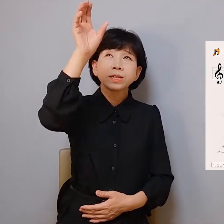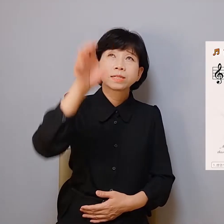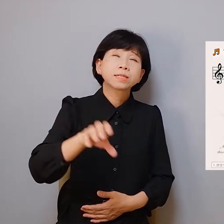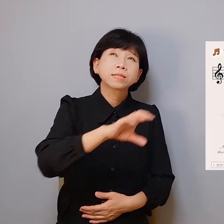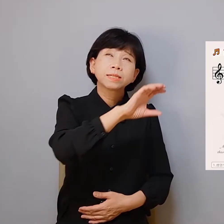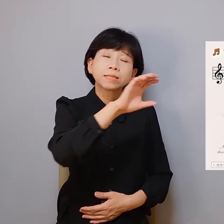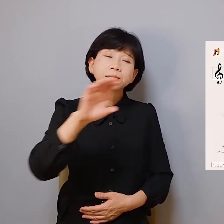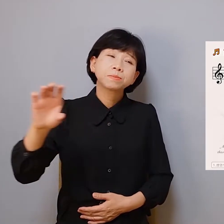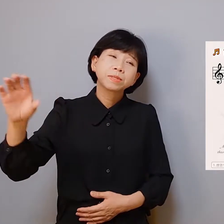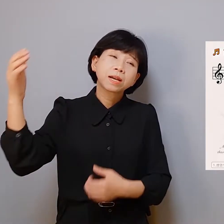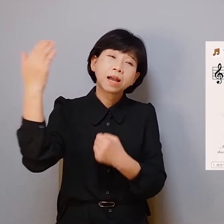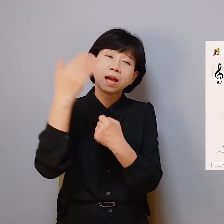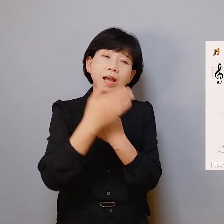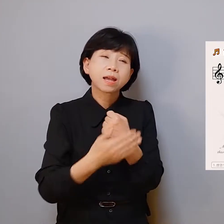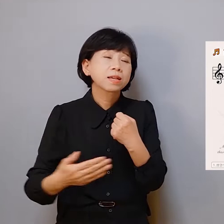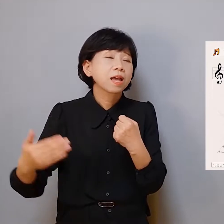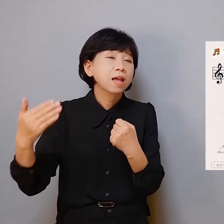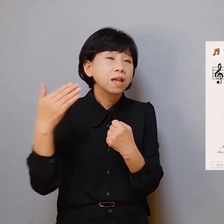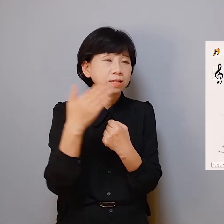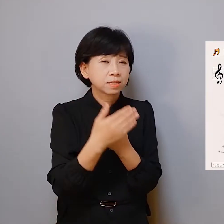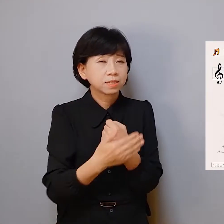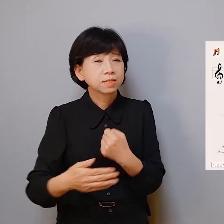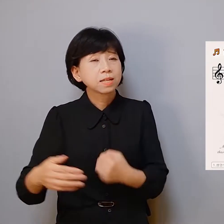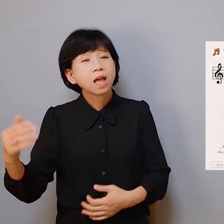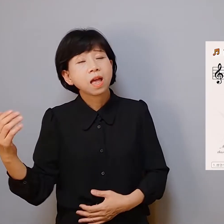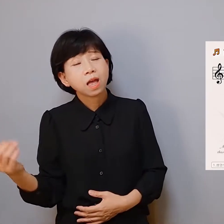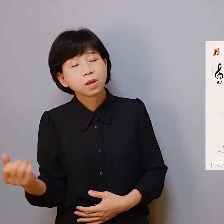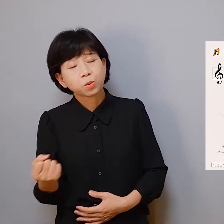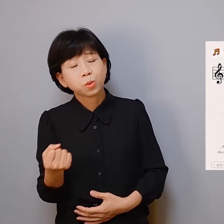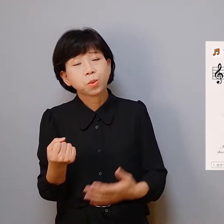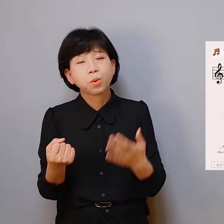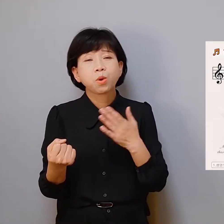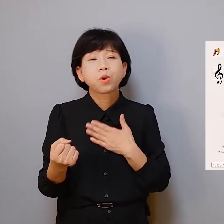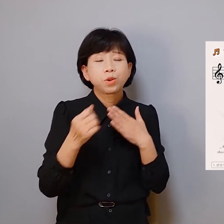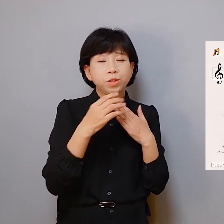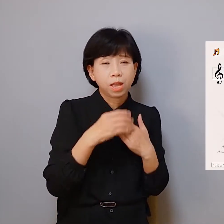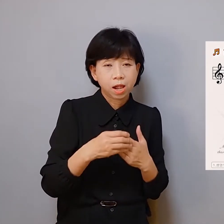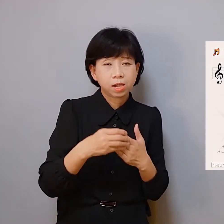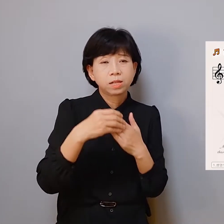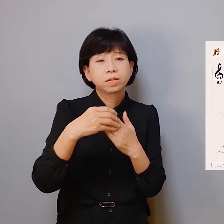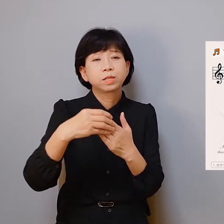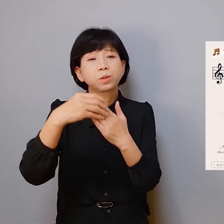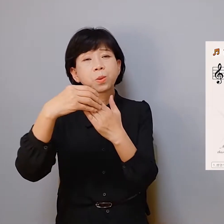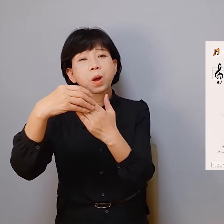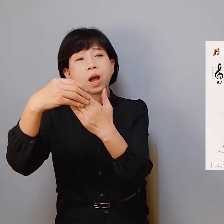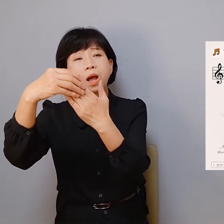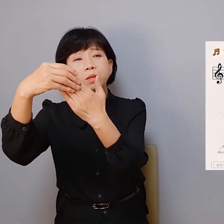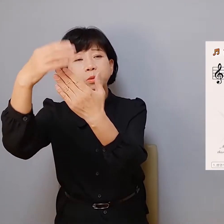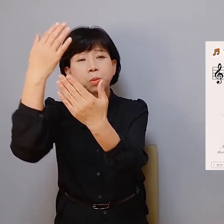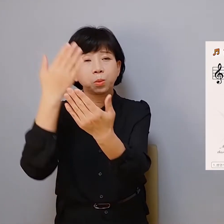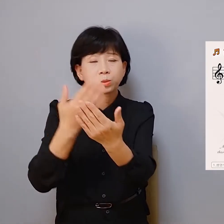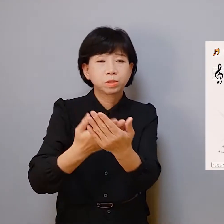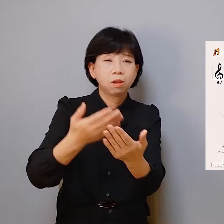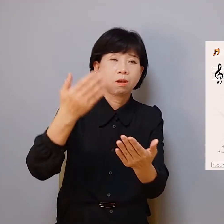하시고 그 십자가의 은혜로 날